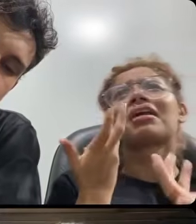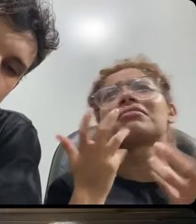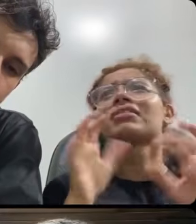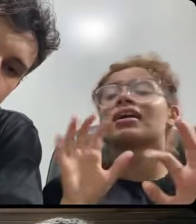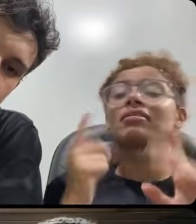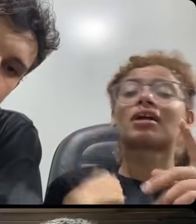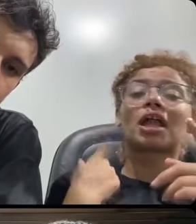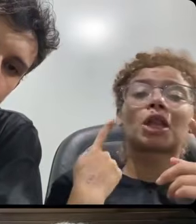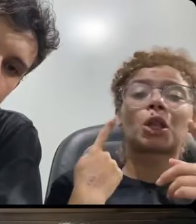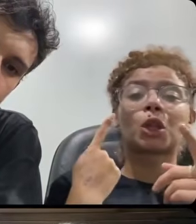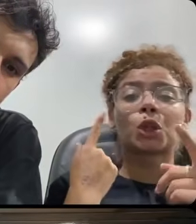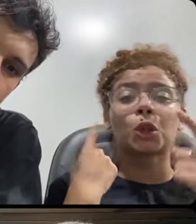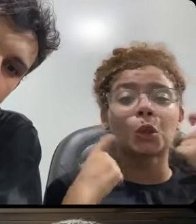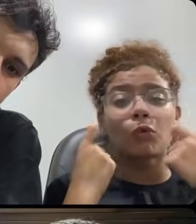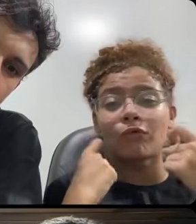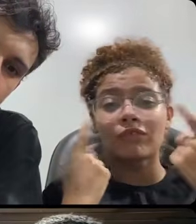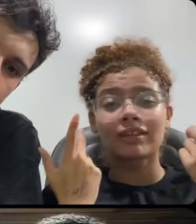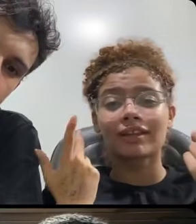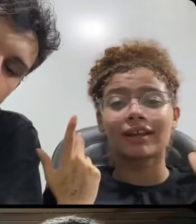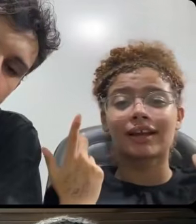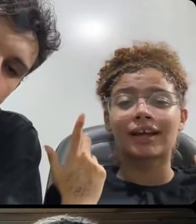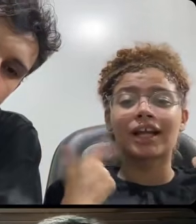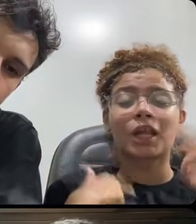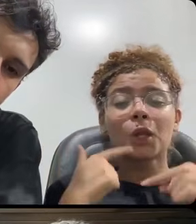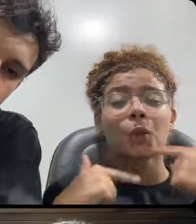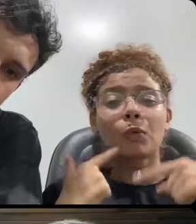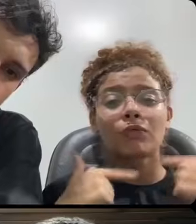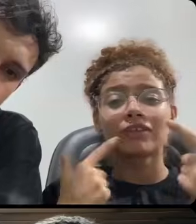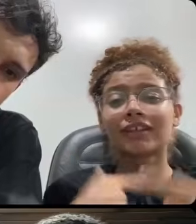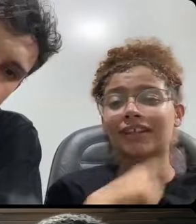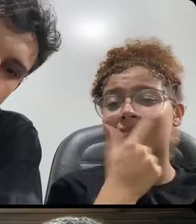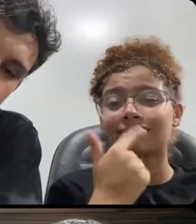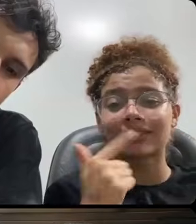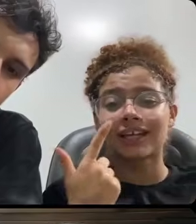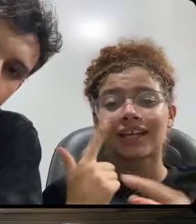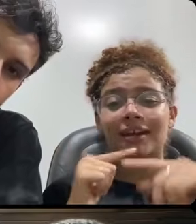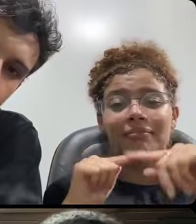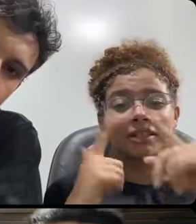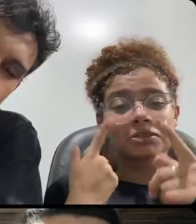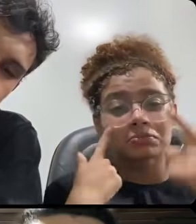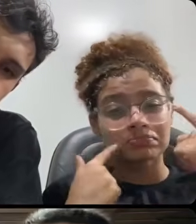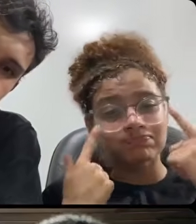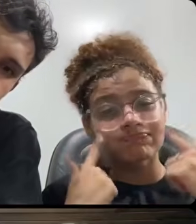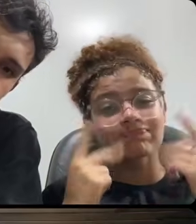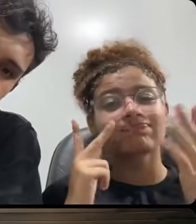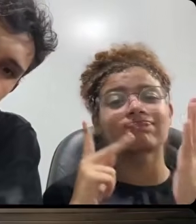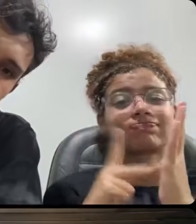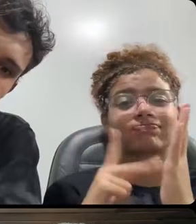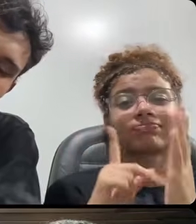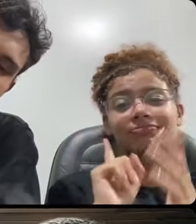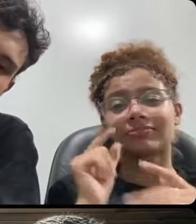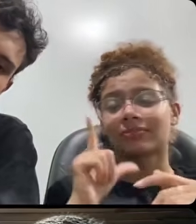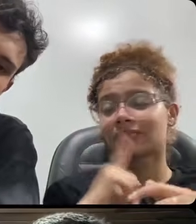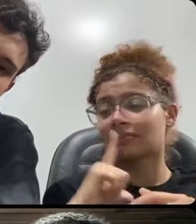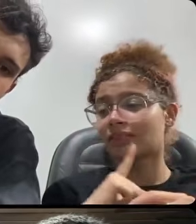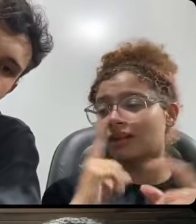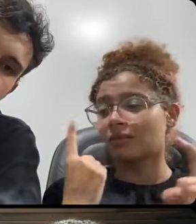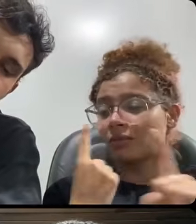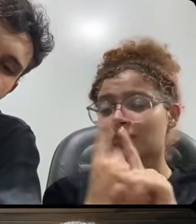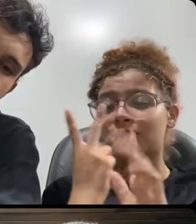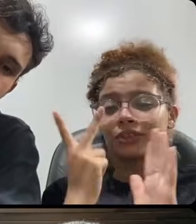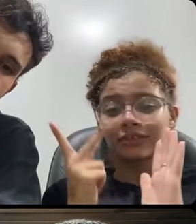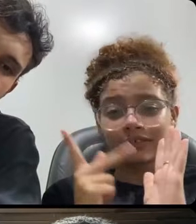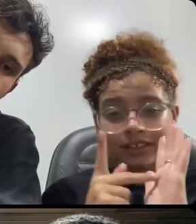vai conhecer, a gente vai colocar para fora, chorar, clamar, adorar a Deus. Com certeza tu teve esse encontro em 2022,